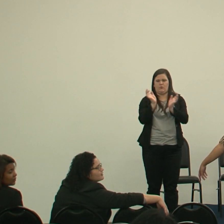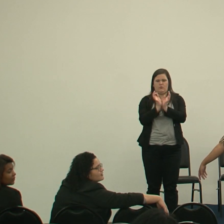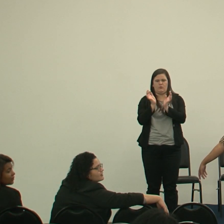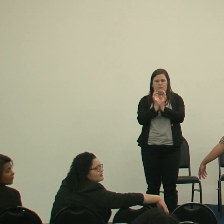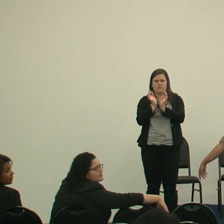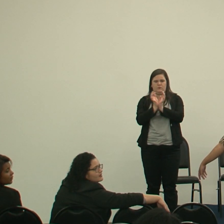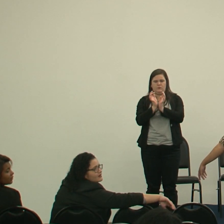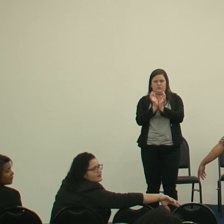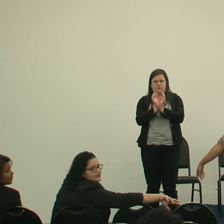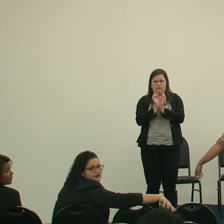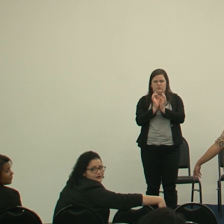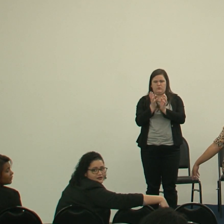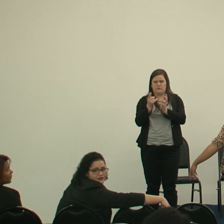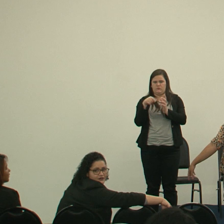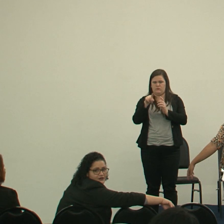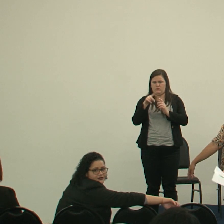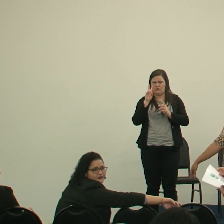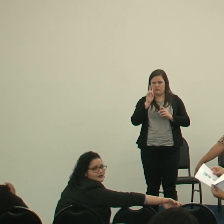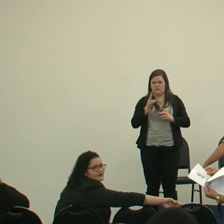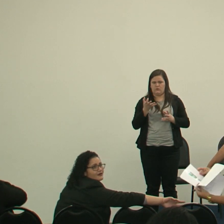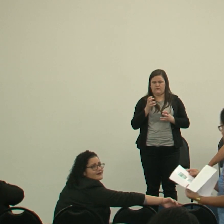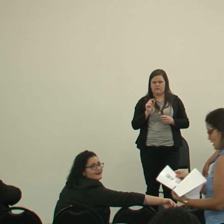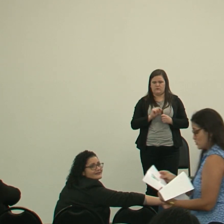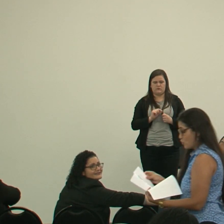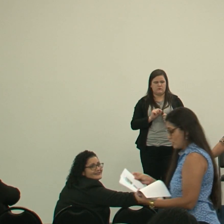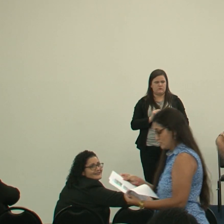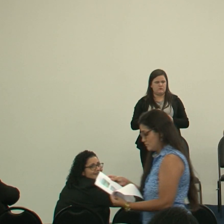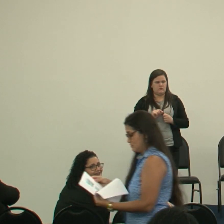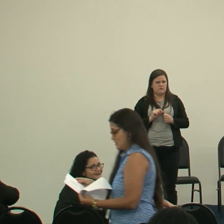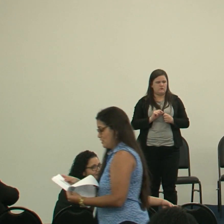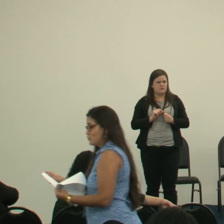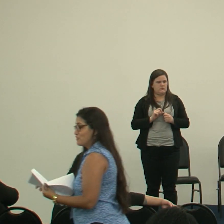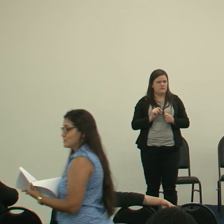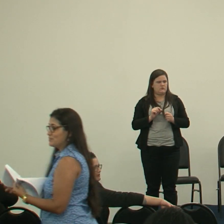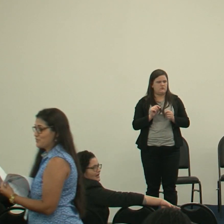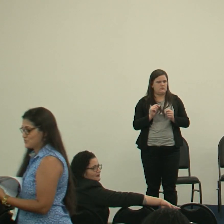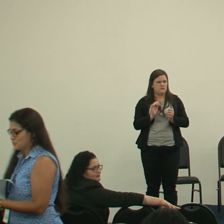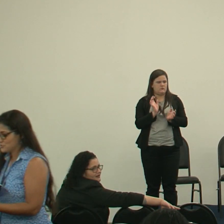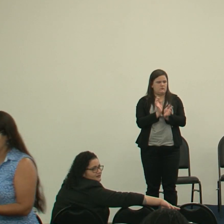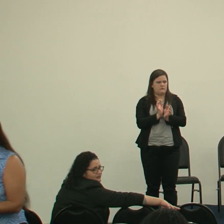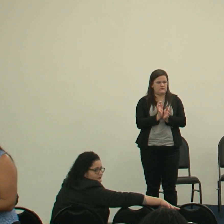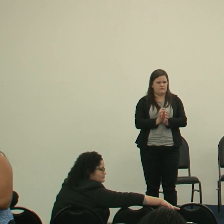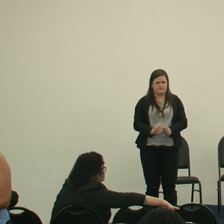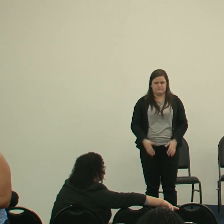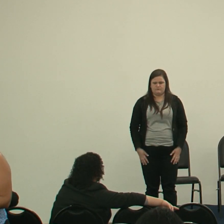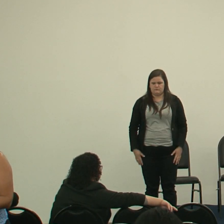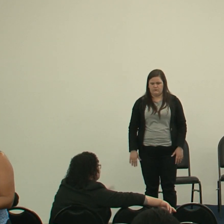vocês escolham o que vocês querem fazer. Não escolhe não, ela vai dar na sorte.